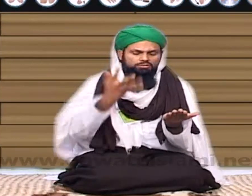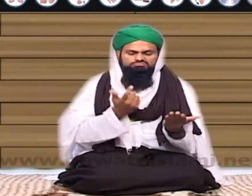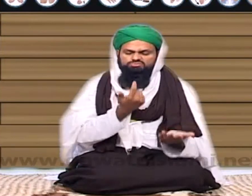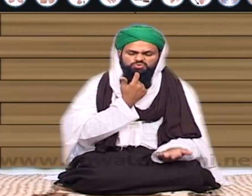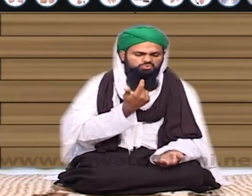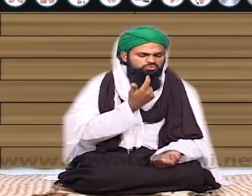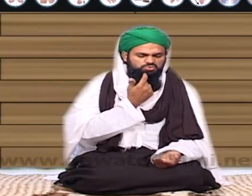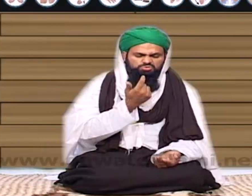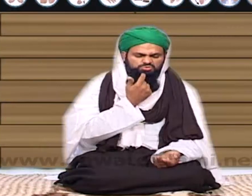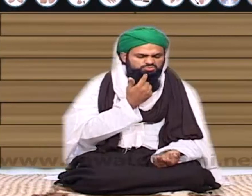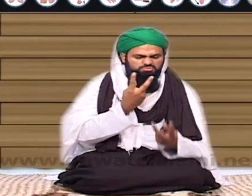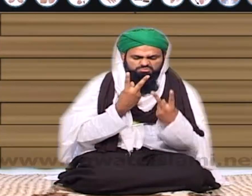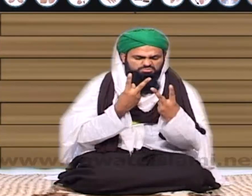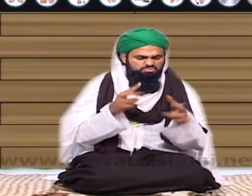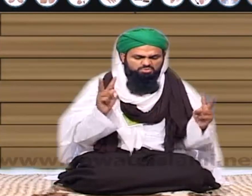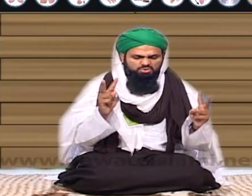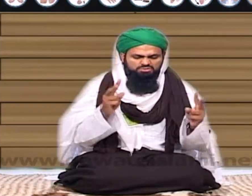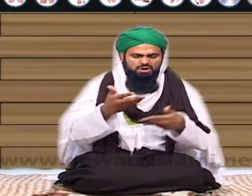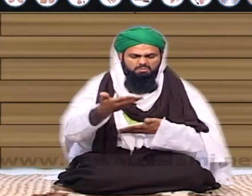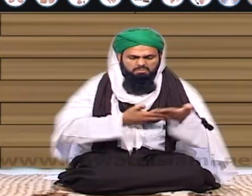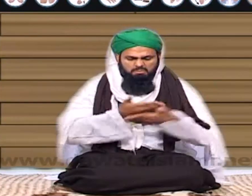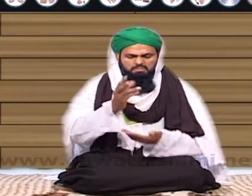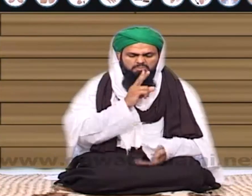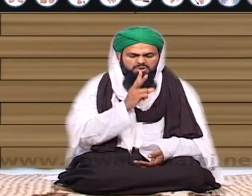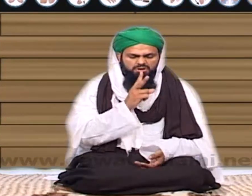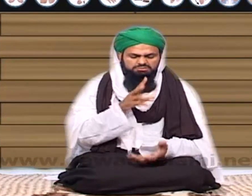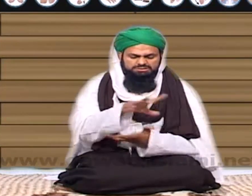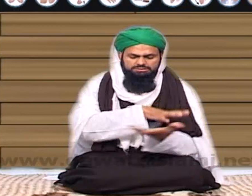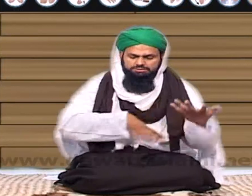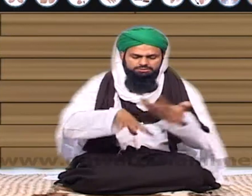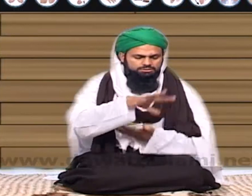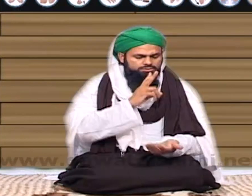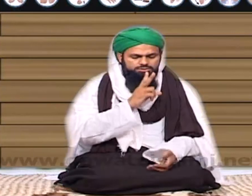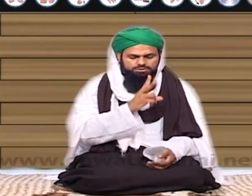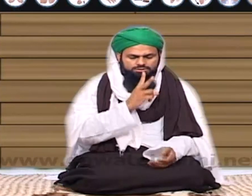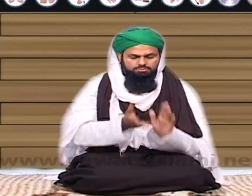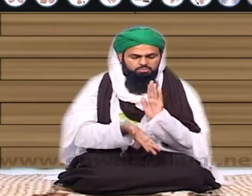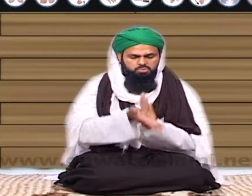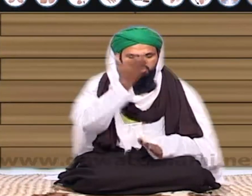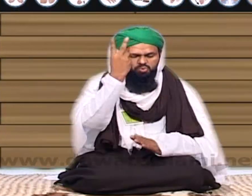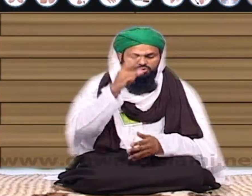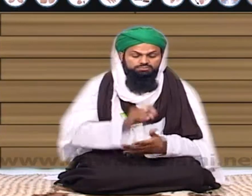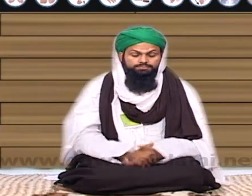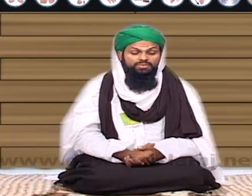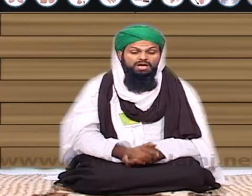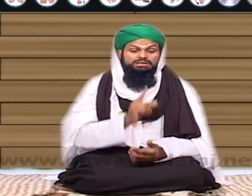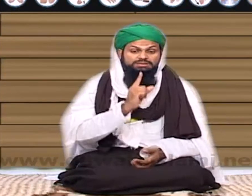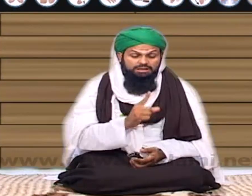اور جھوٹ تو توبہ، اس قدر ہمارے یہاں جھوٹ کی ملاوٹ ہوتی ہے کہ توبہ تو، حالانکہ سچی